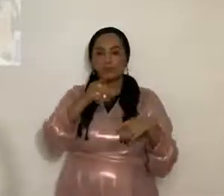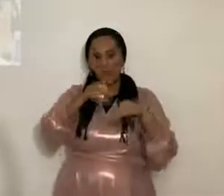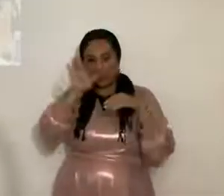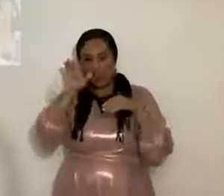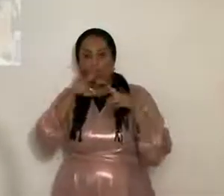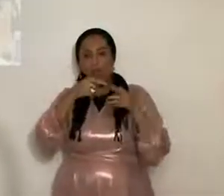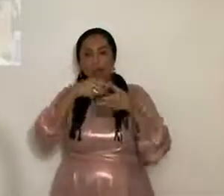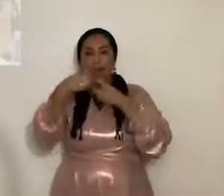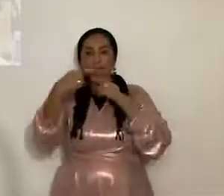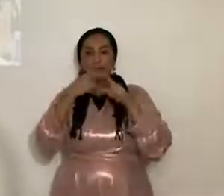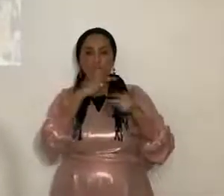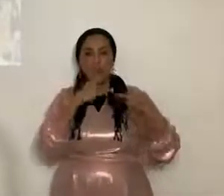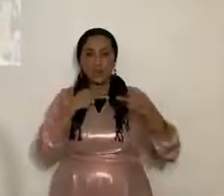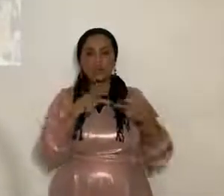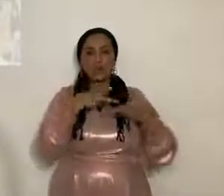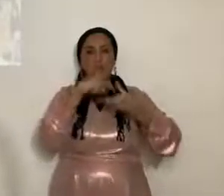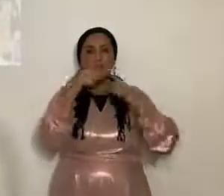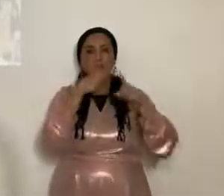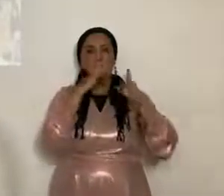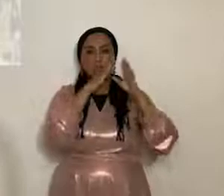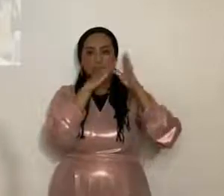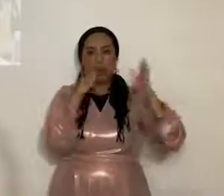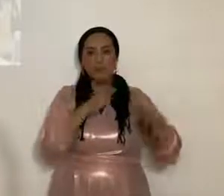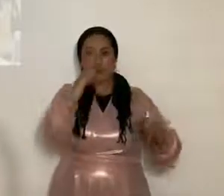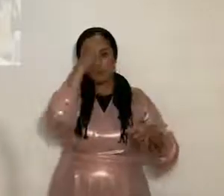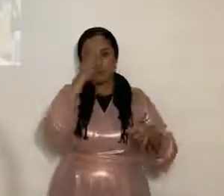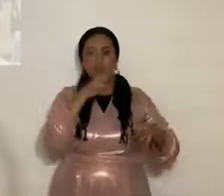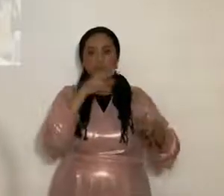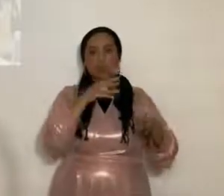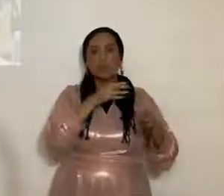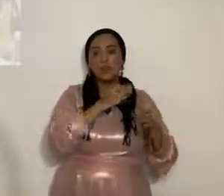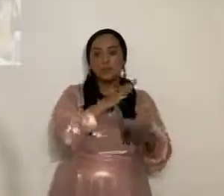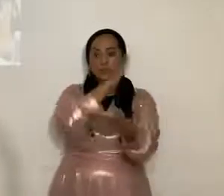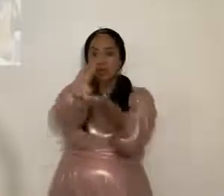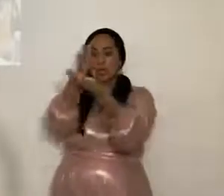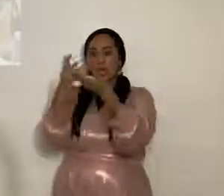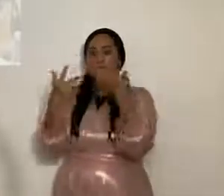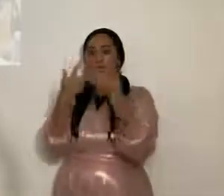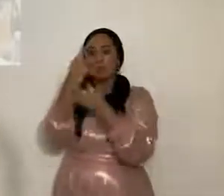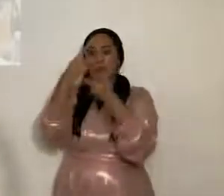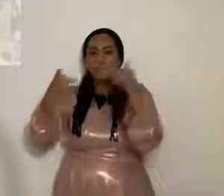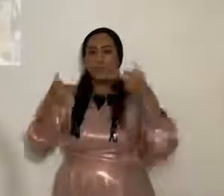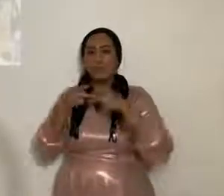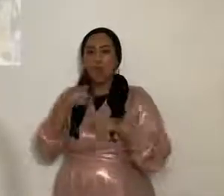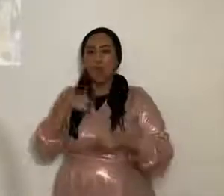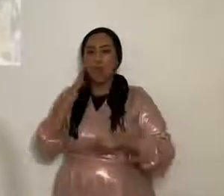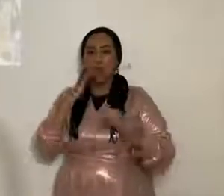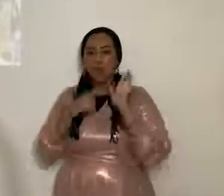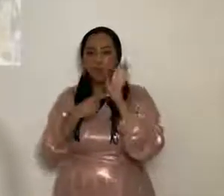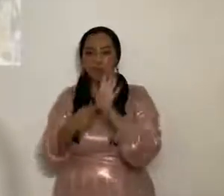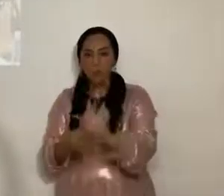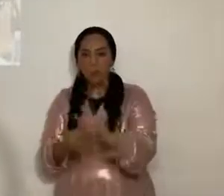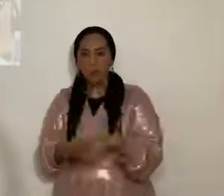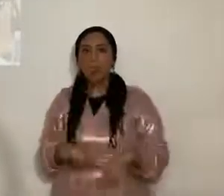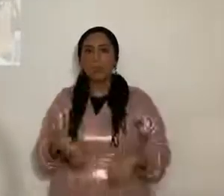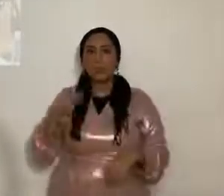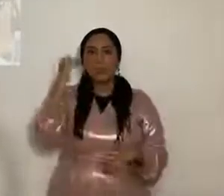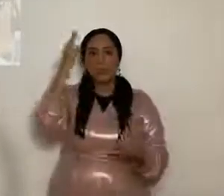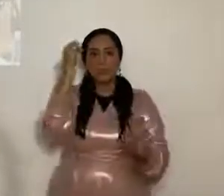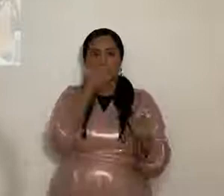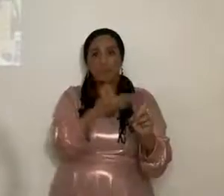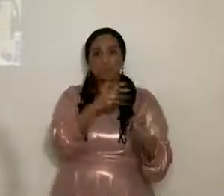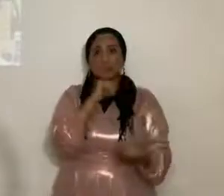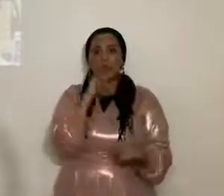tu parentela y de la casa de tu padre a la tierra que te mostraré. Yahweh en este momento no